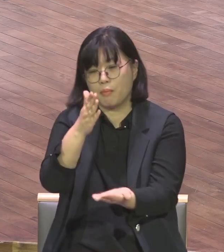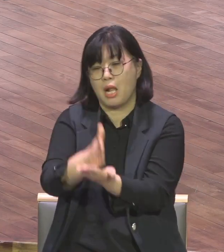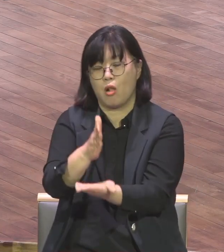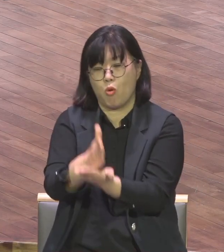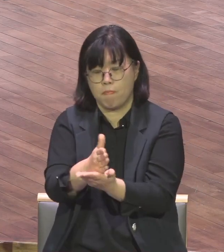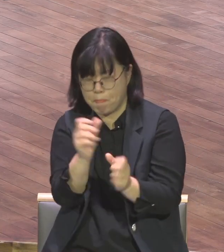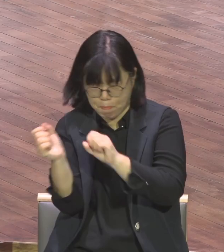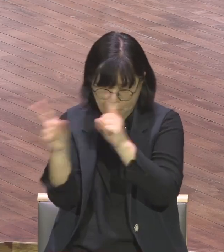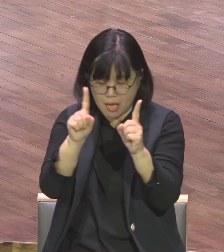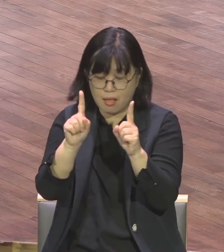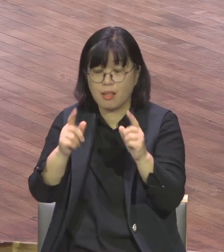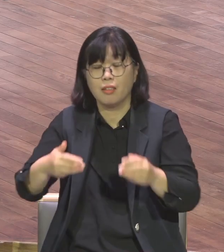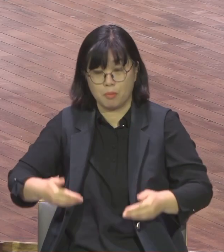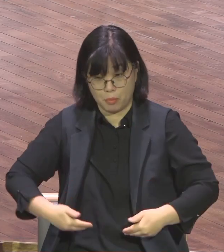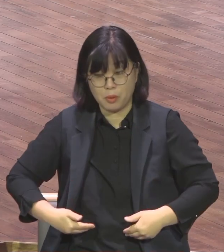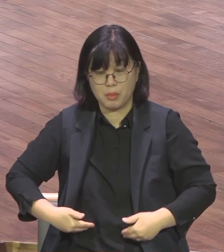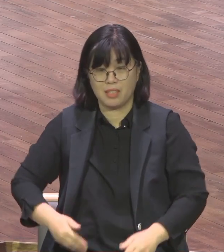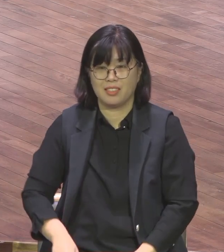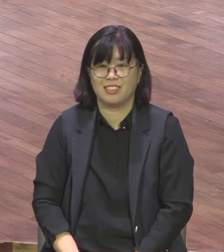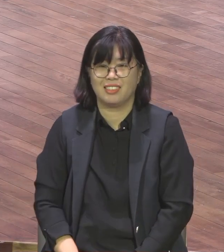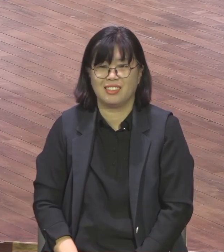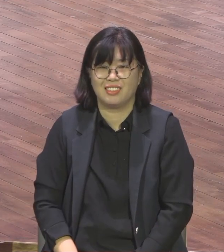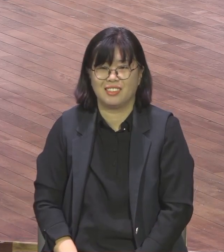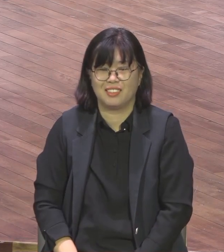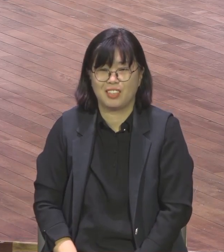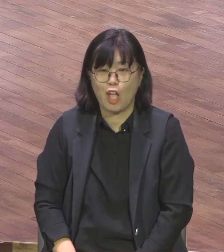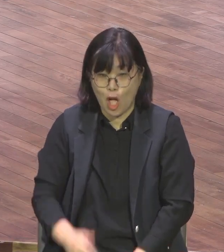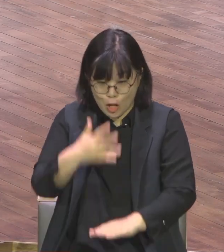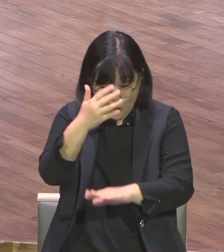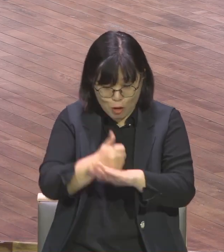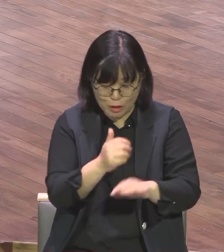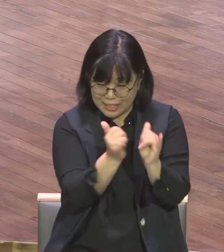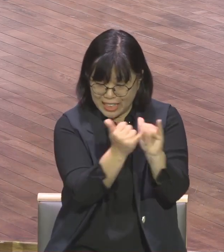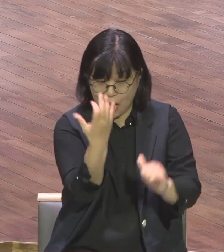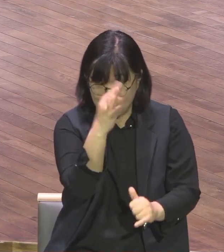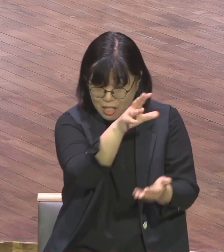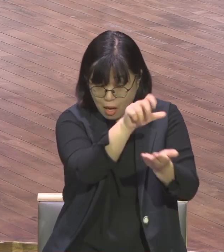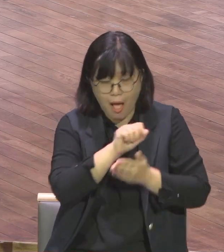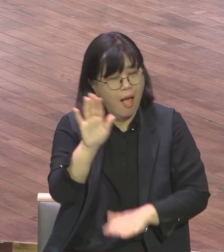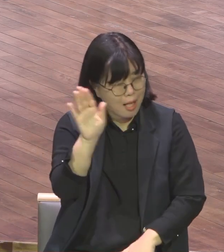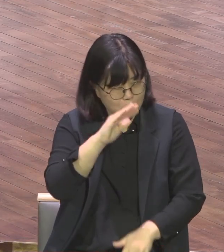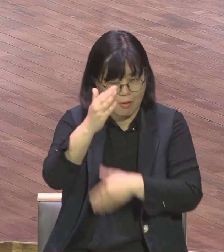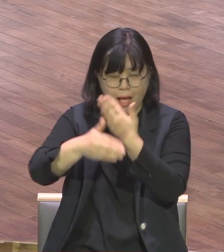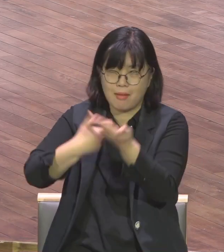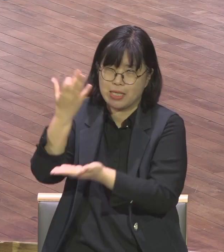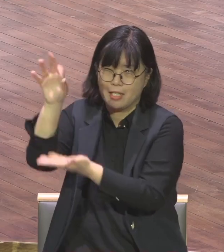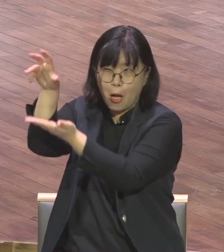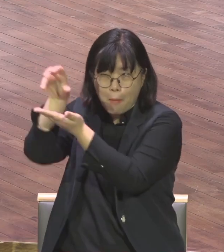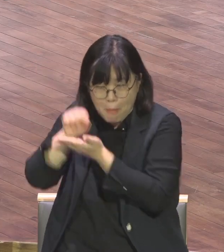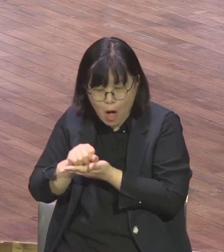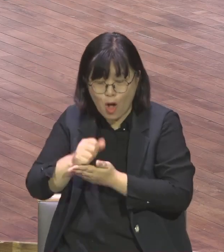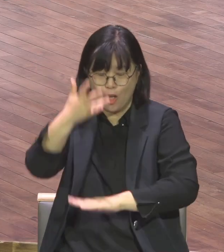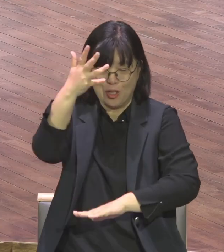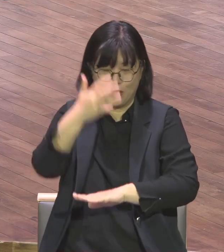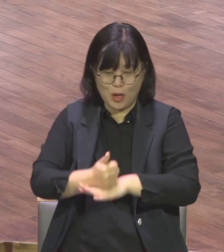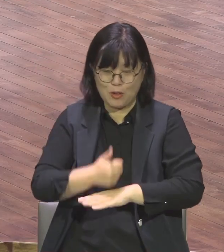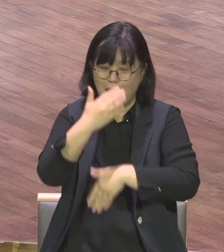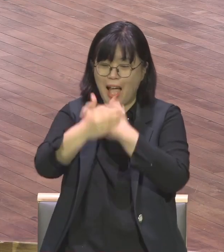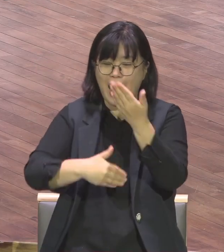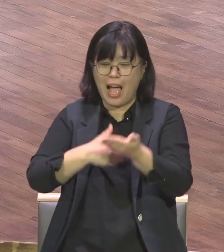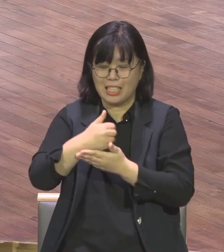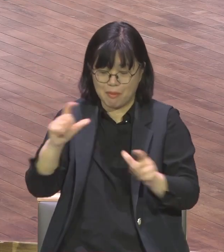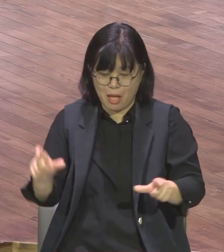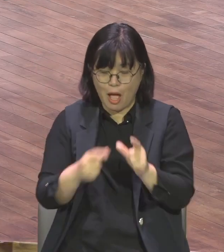기도가 나의 체질. 그래서 하나님 앞에 인정받고 언약 공동체인 교회를 든든히 세워나가는 영적 파수꾼 다 되시기를 제문